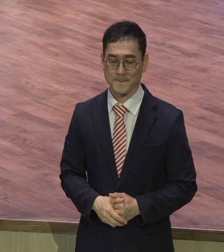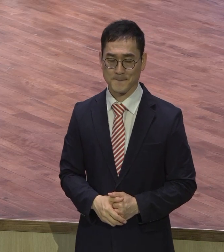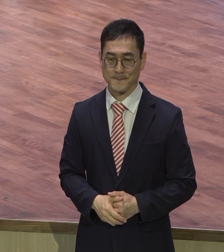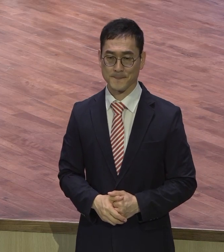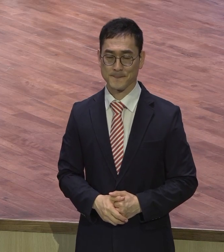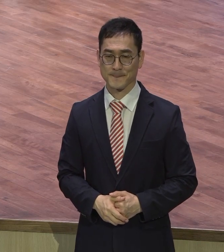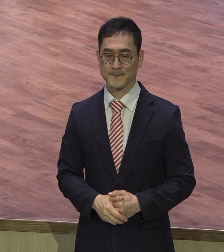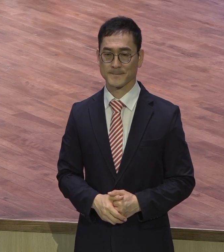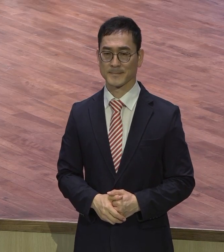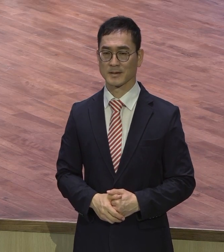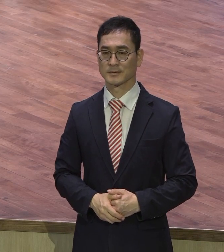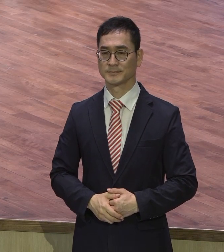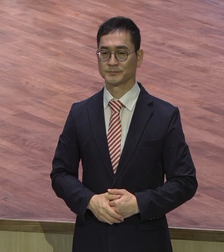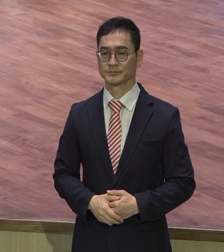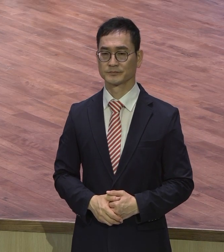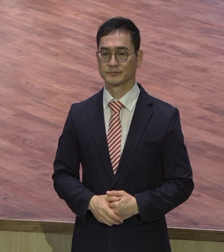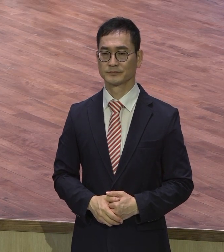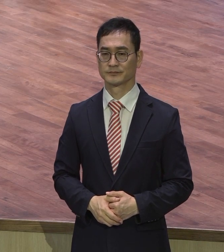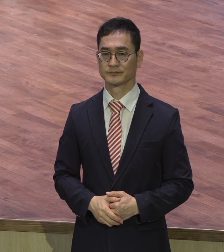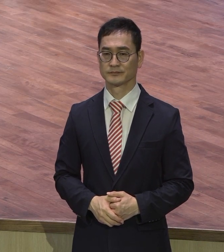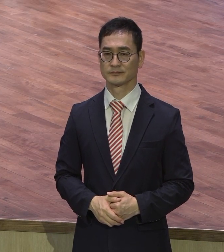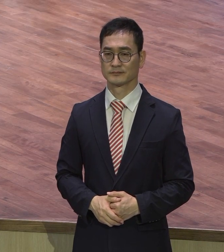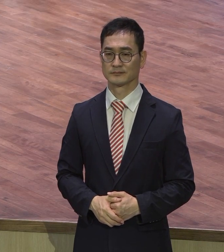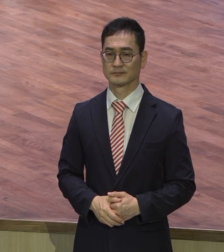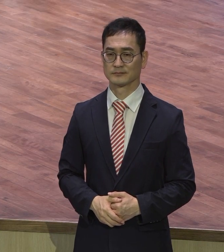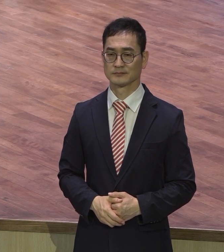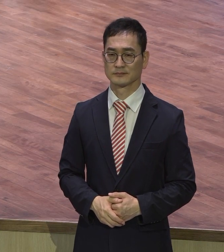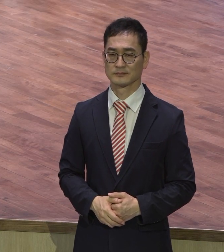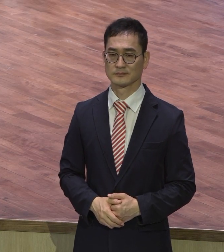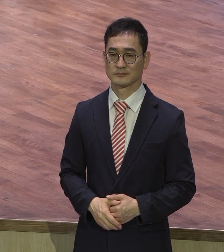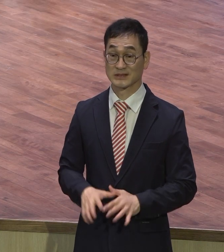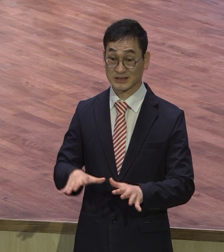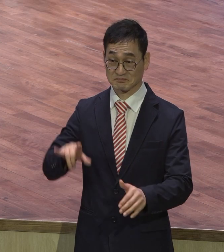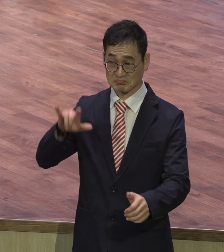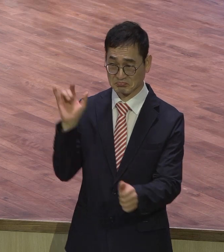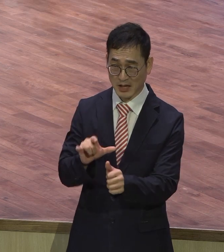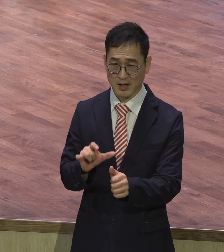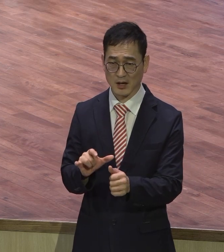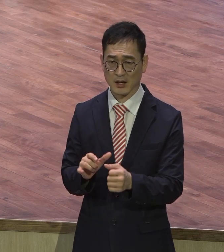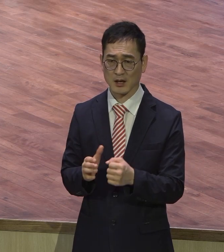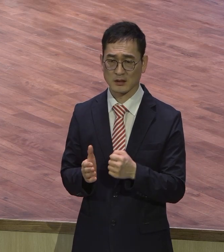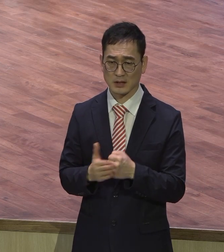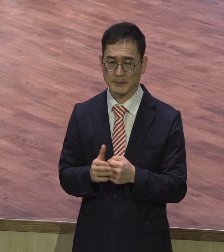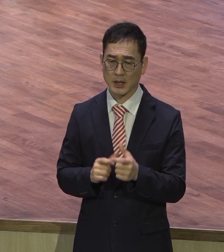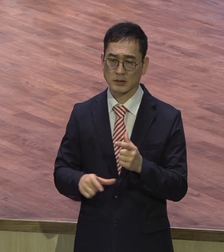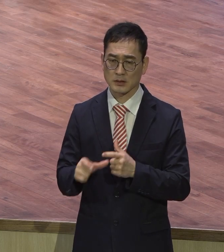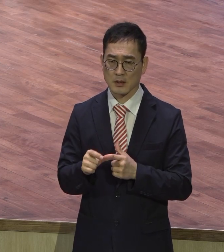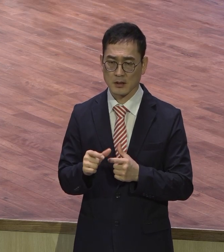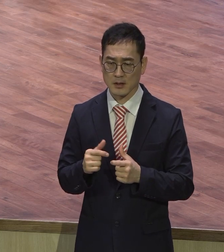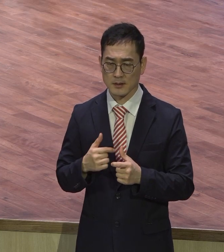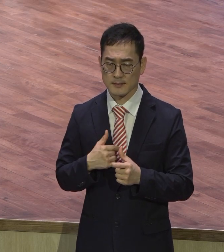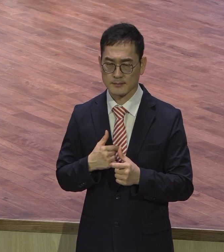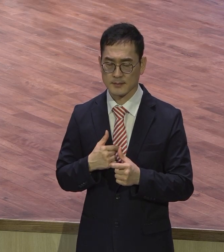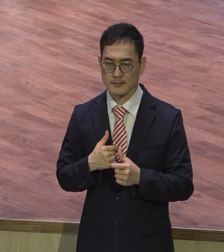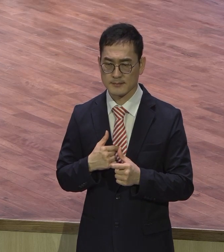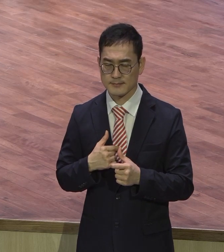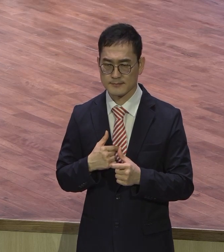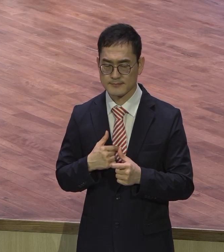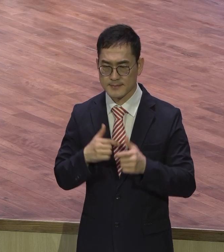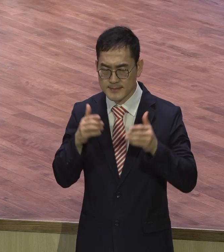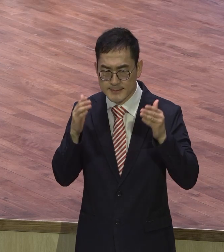코로나19 터지면서 지금 더 긴장하고 있습니다. 더 영적으로 더 긴장하고 있습니다. 전해보다 더